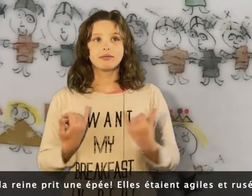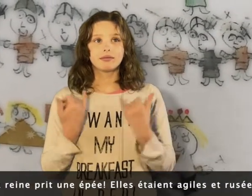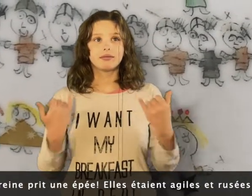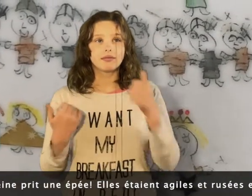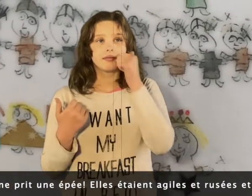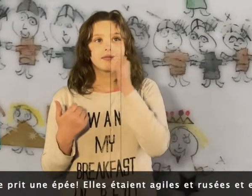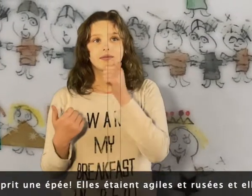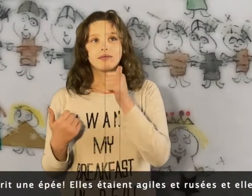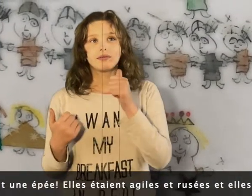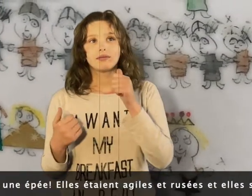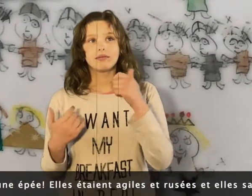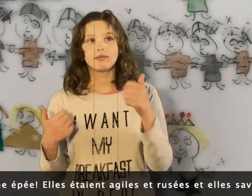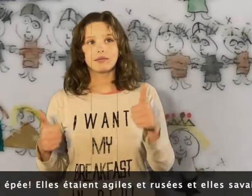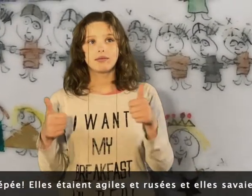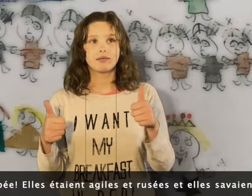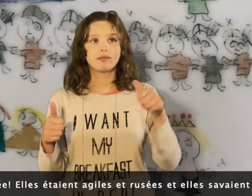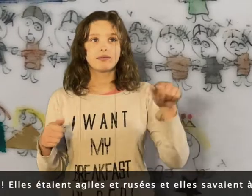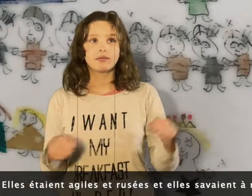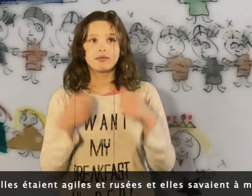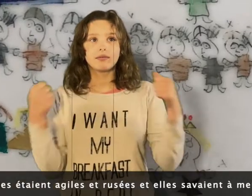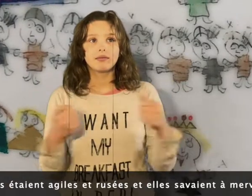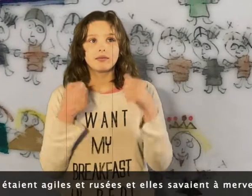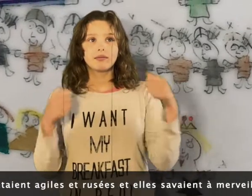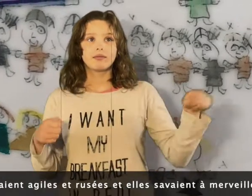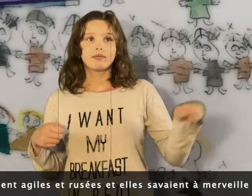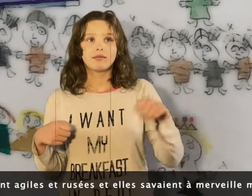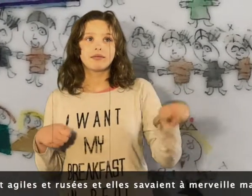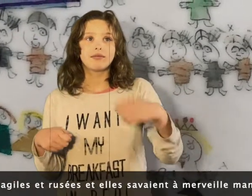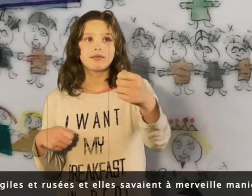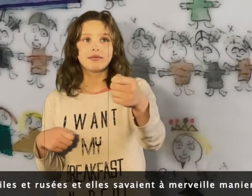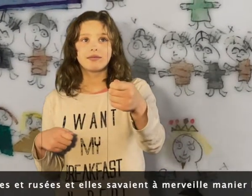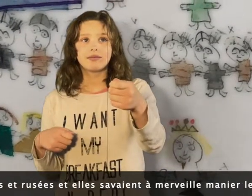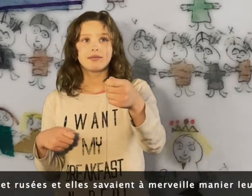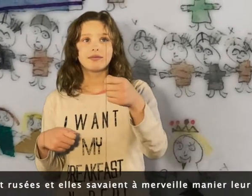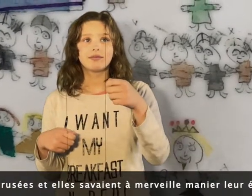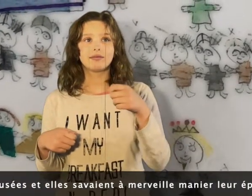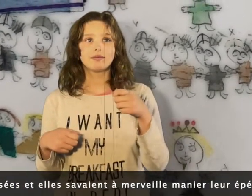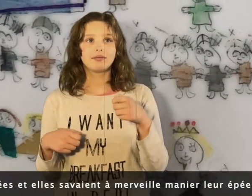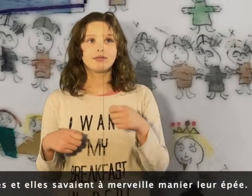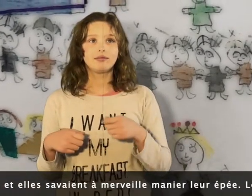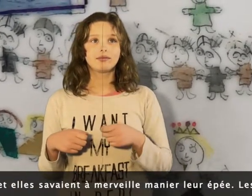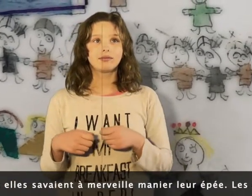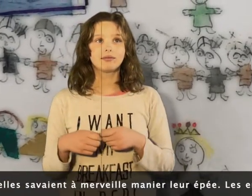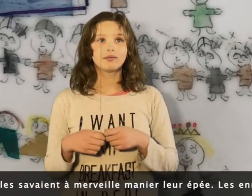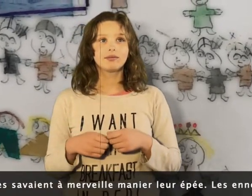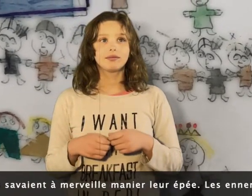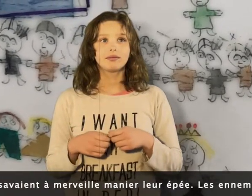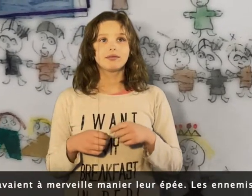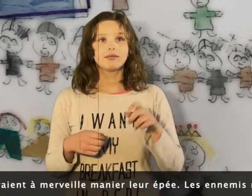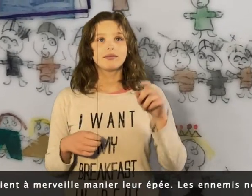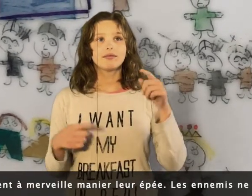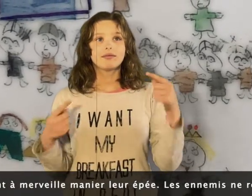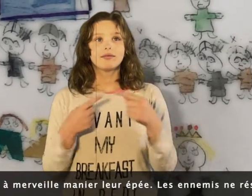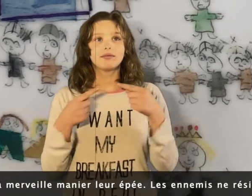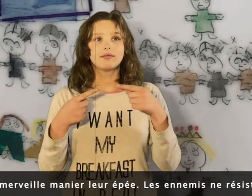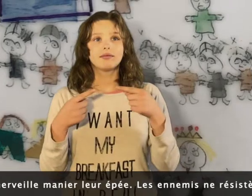épée. Elles étaient agiles et rusées et elles savaient à merveille manier leur épée.